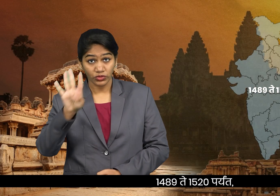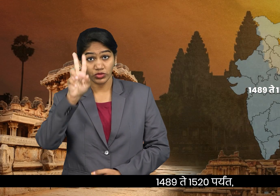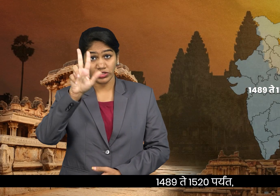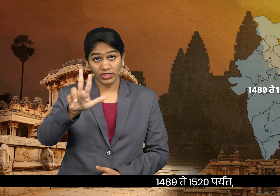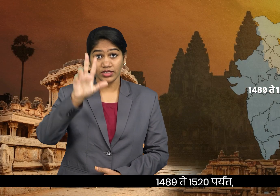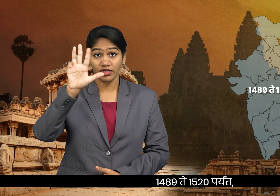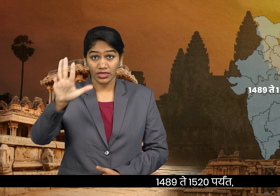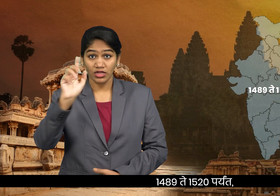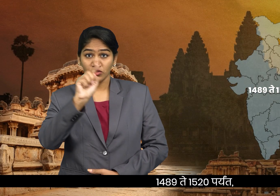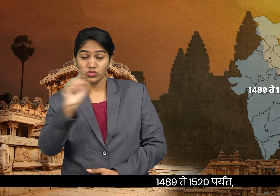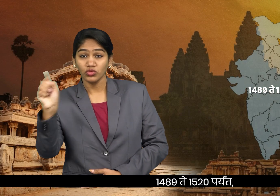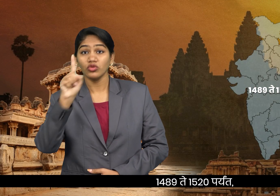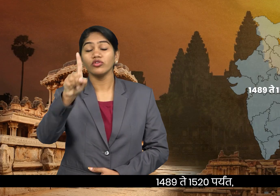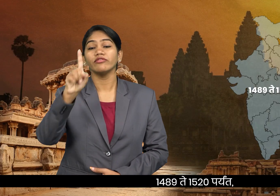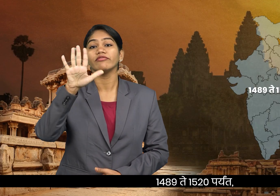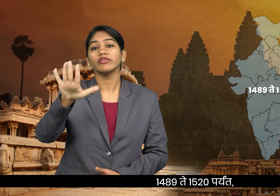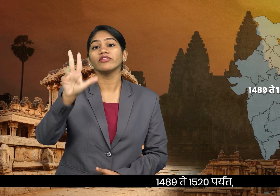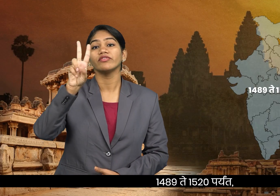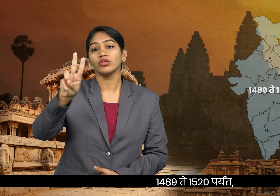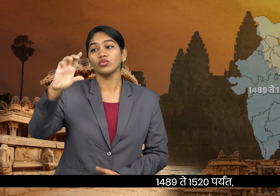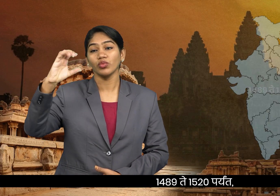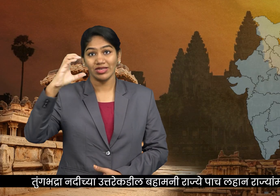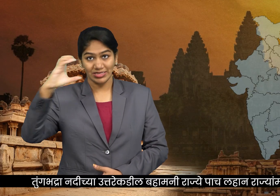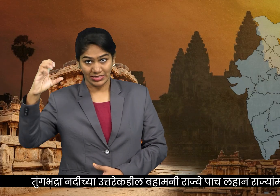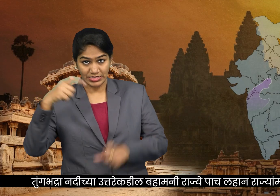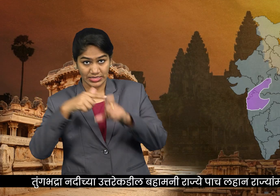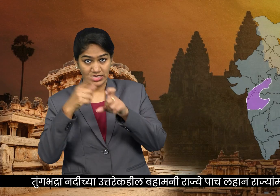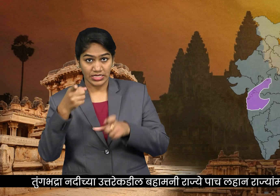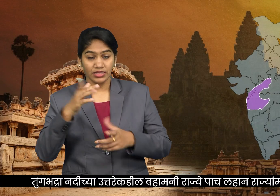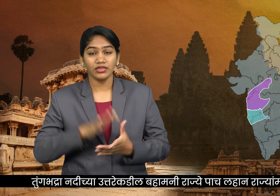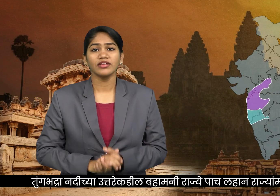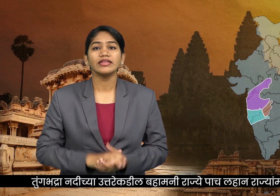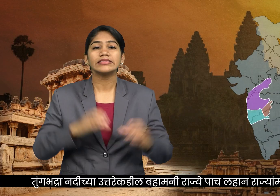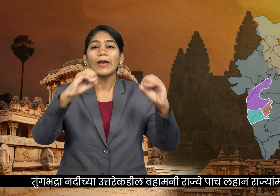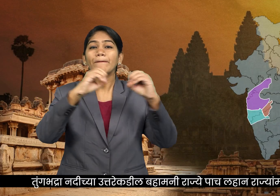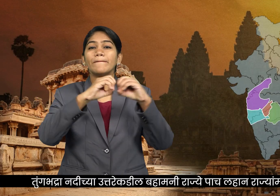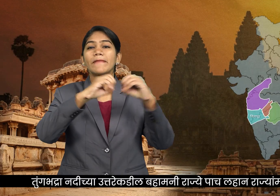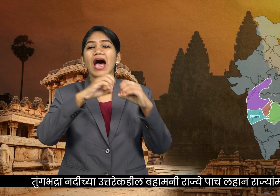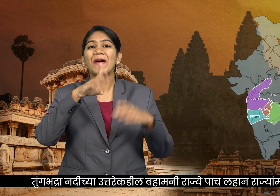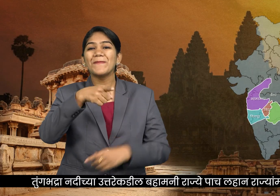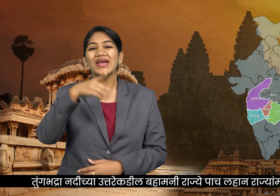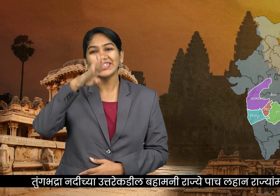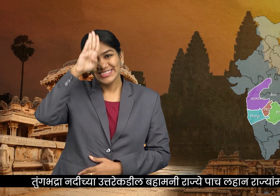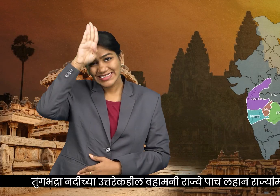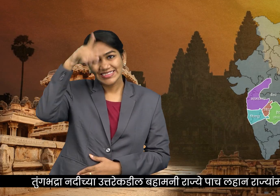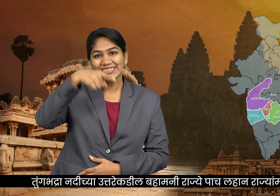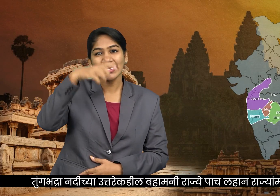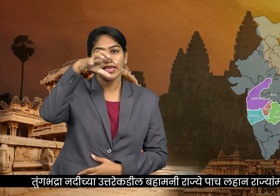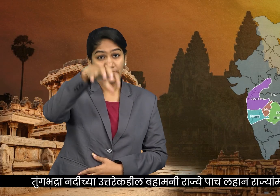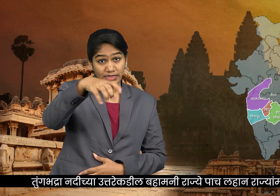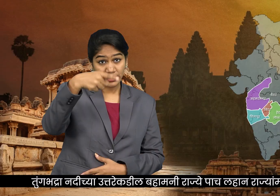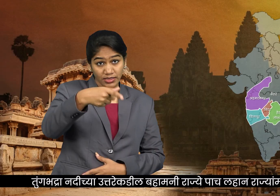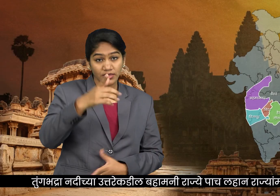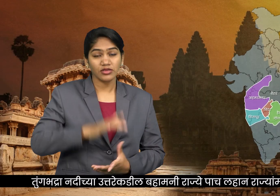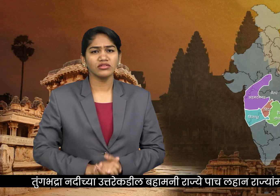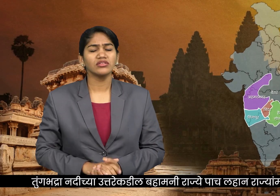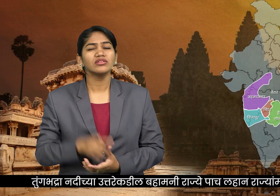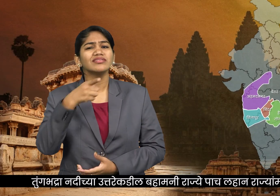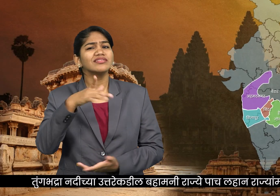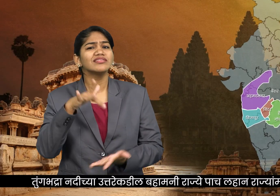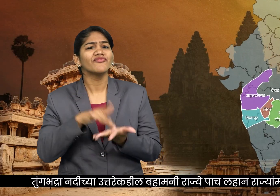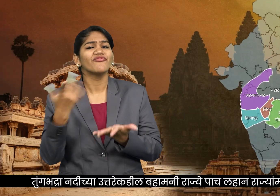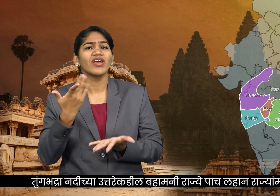1489 ते 1520 पर्यंत तुंगभद्रा नदीच्या उत्तरेकडील बहामानी